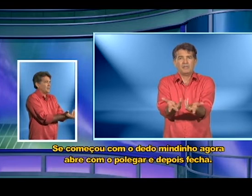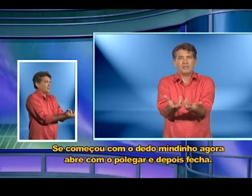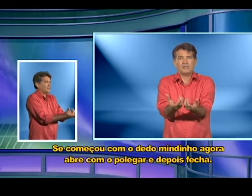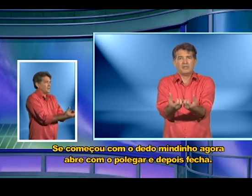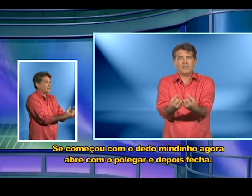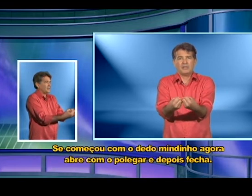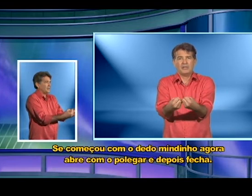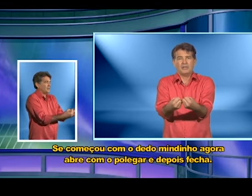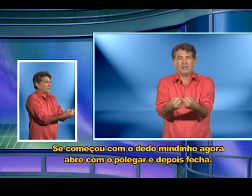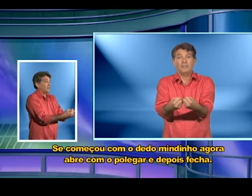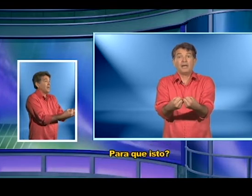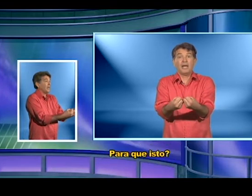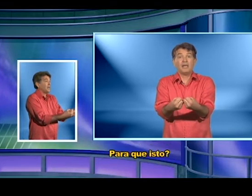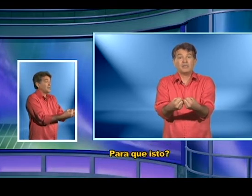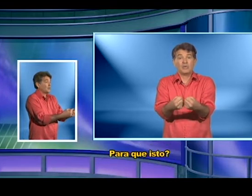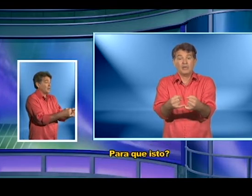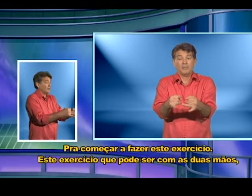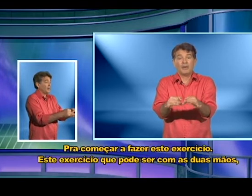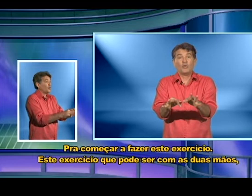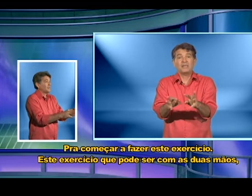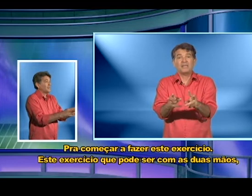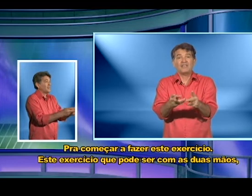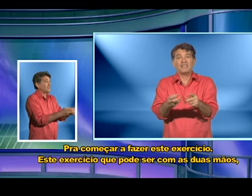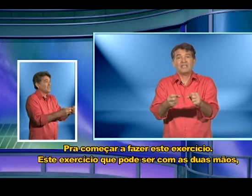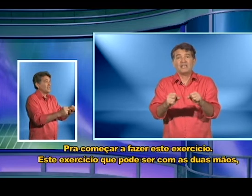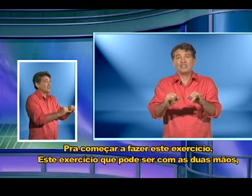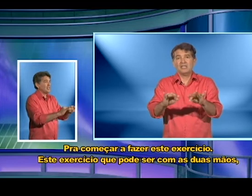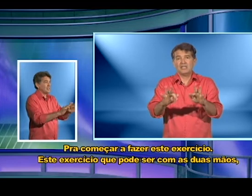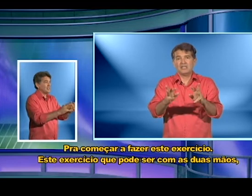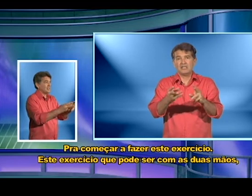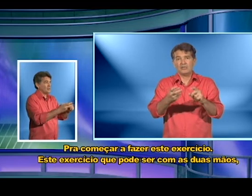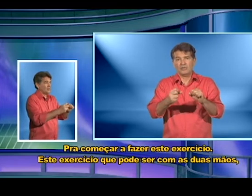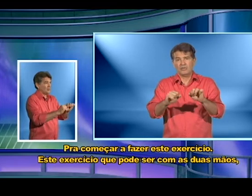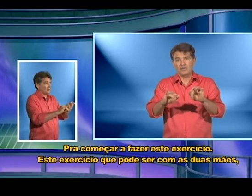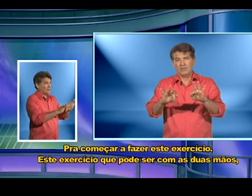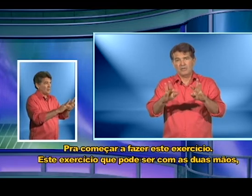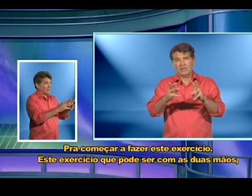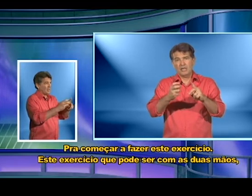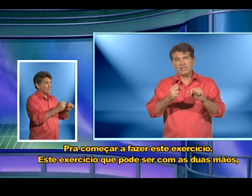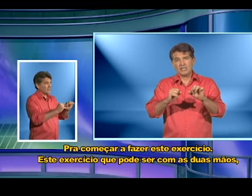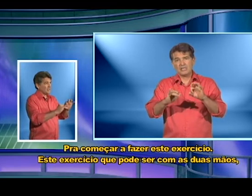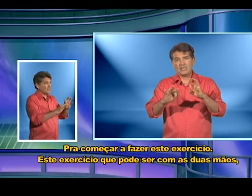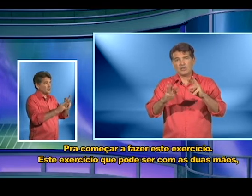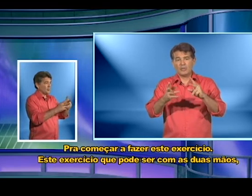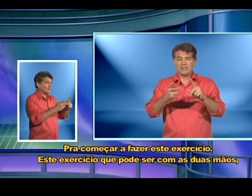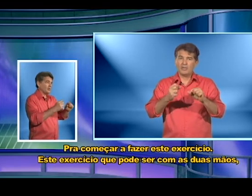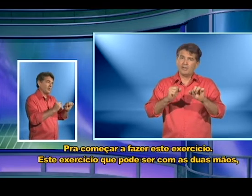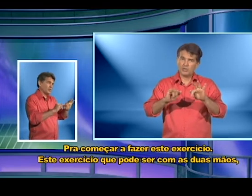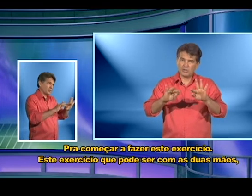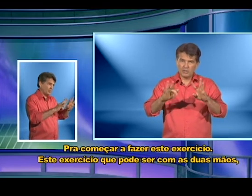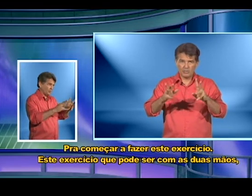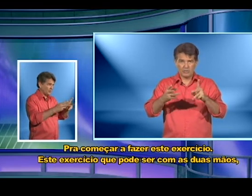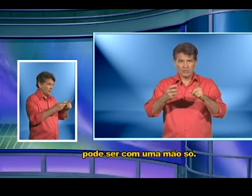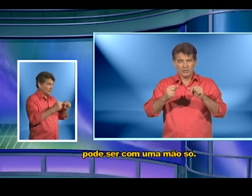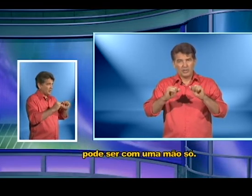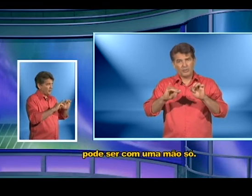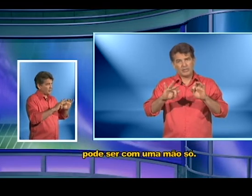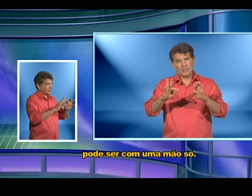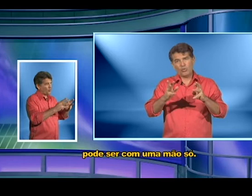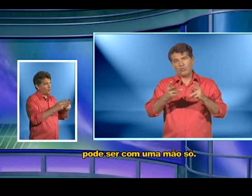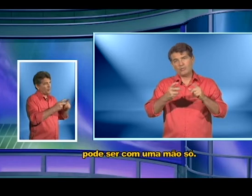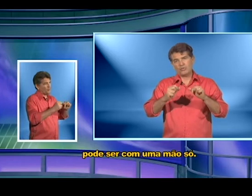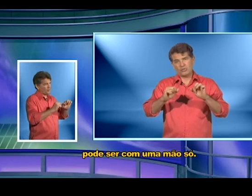E depois fecha. Para que é isso? Para começar a fazer este exercício. Este exercício pode ser com as duas mãos,